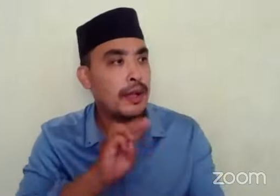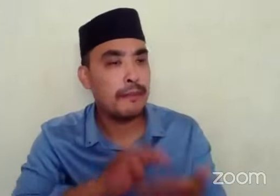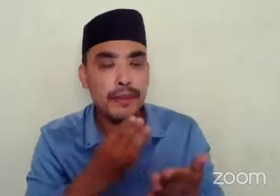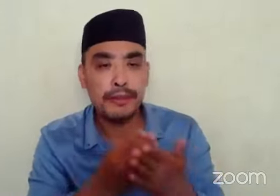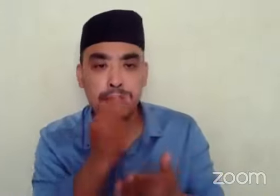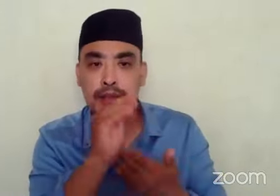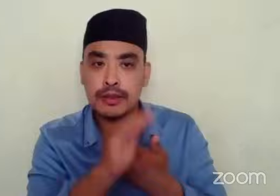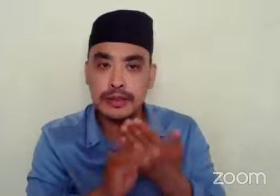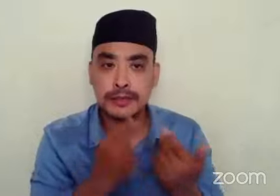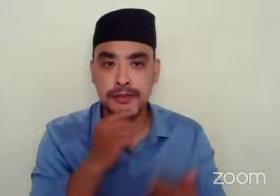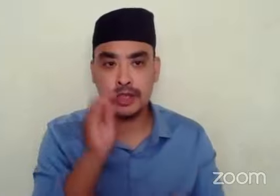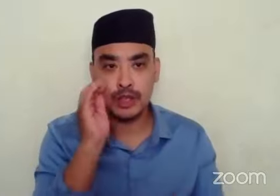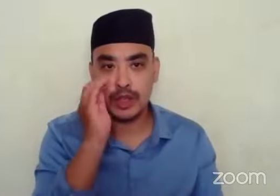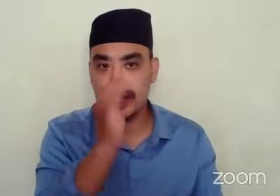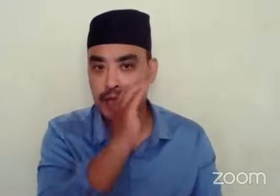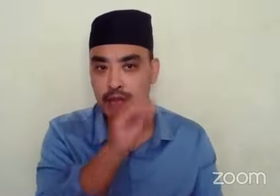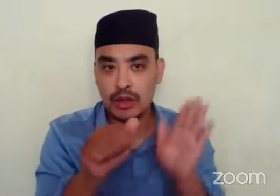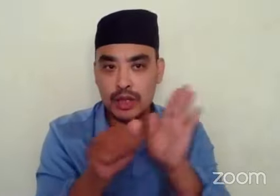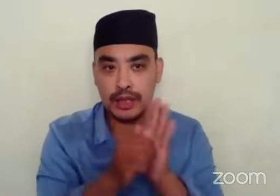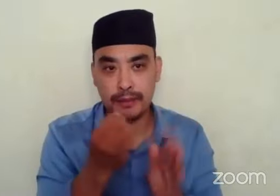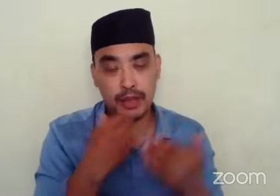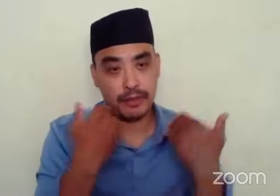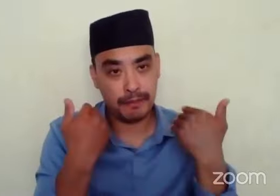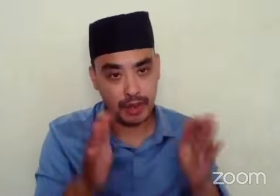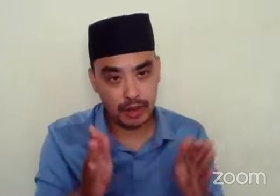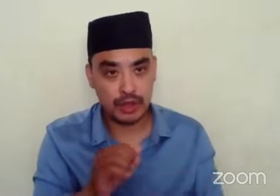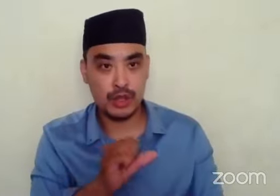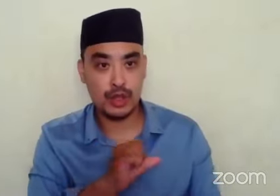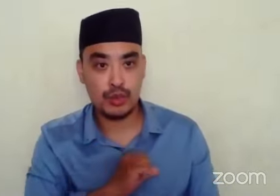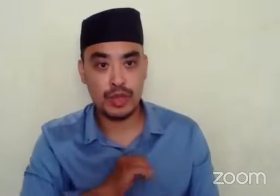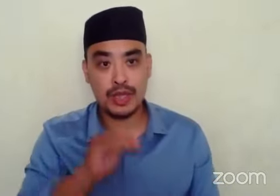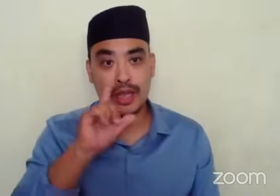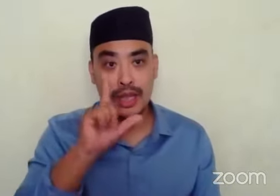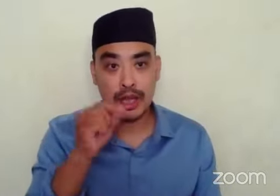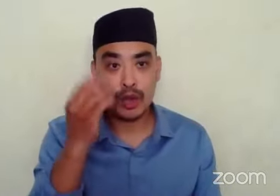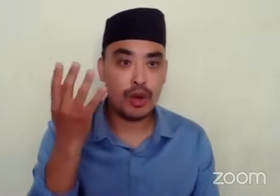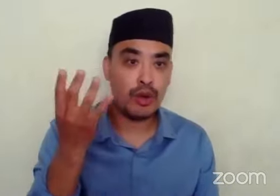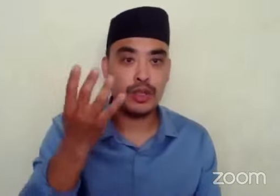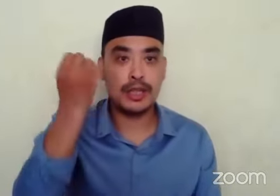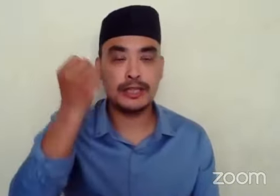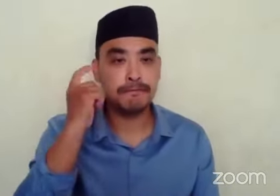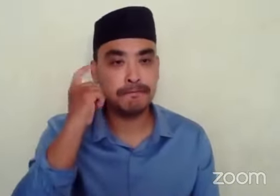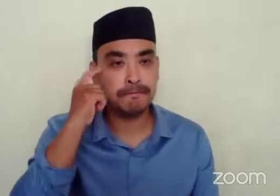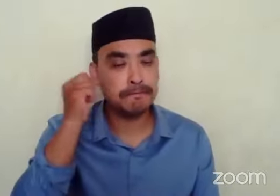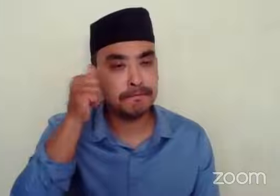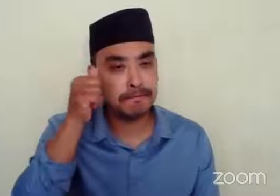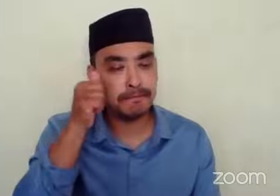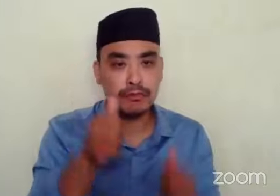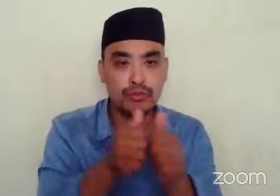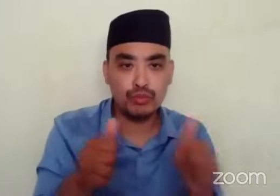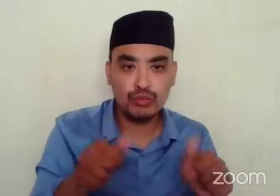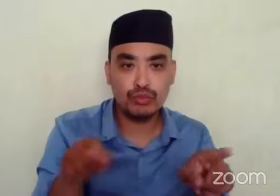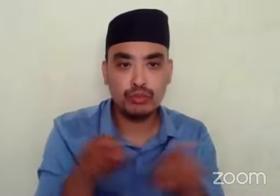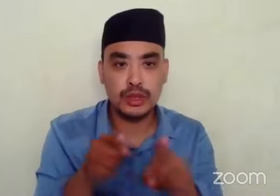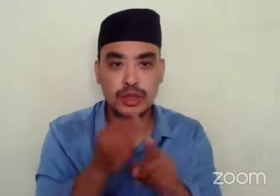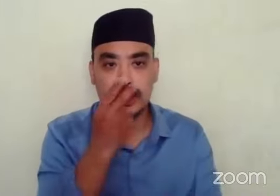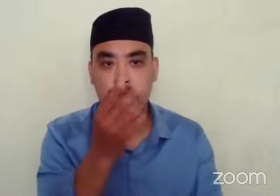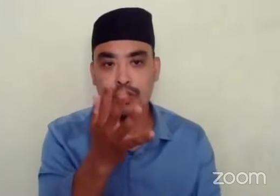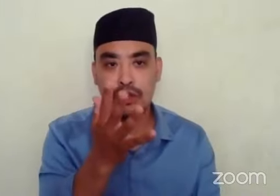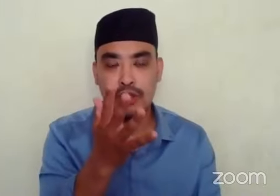चाहिँ अघि सरिताजीले पनि कुरा गर्नुभएको थियो, खासमा यौनिकतालाई चाहिँ अधिकारमुखी अवधारणबाट हेरिएको छैन क्या, खालि